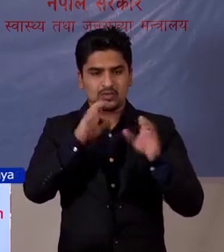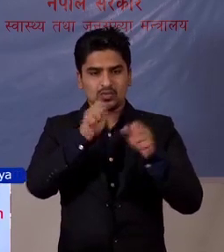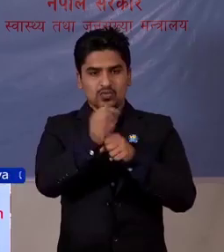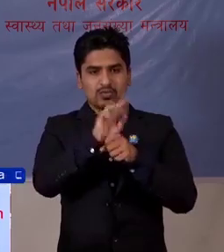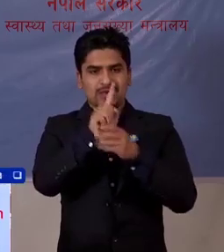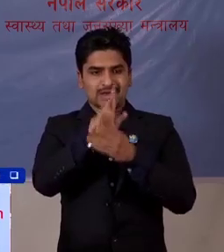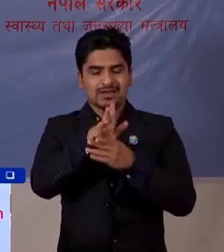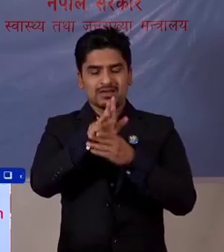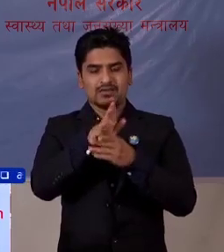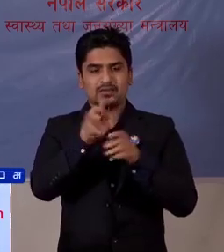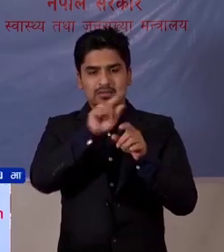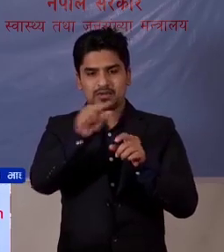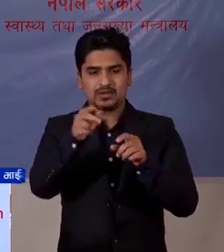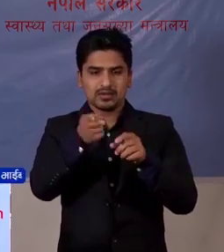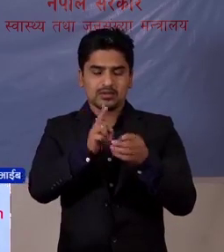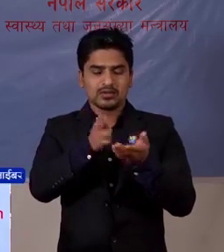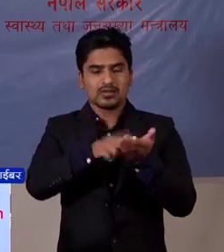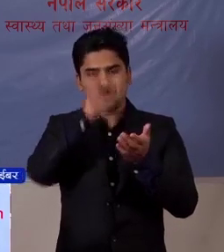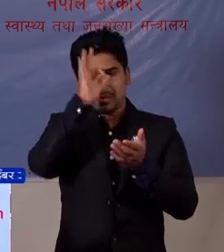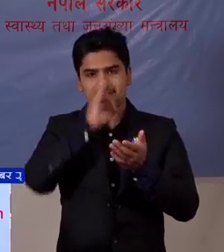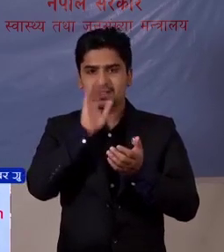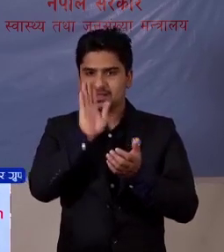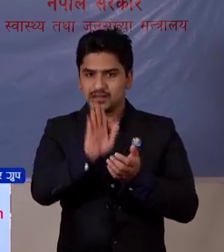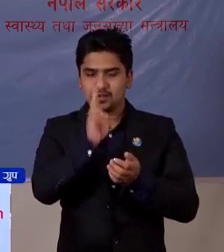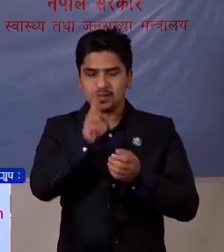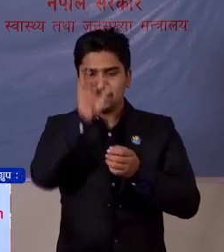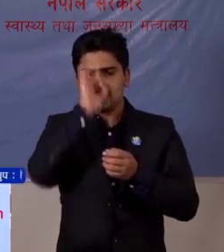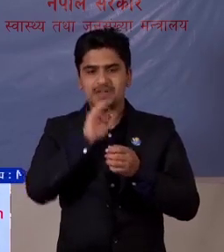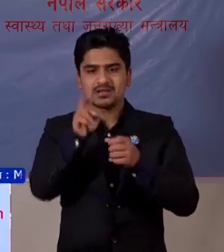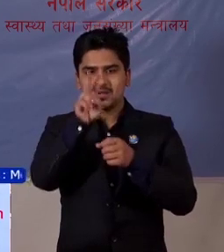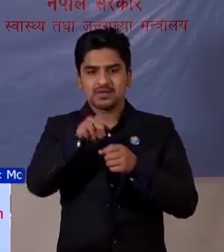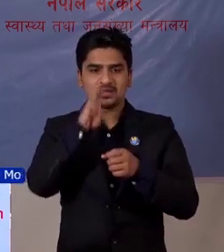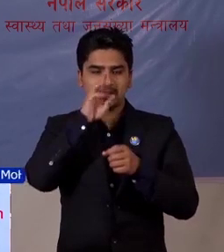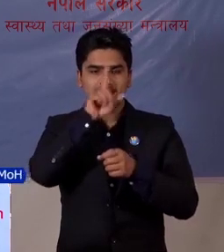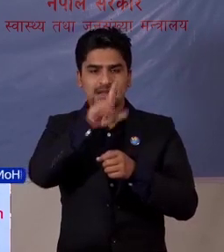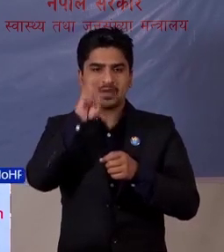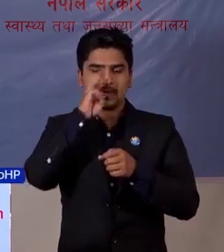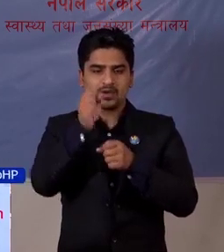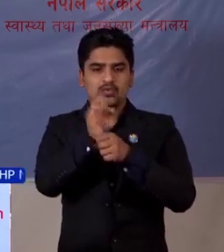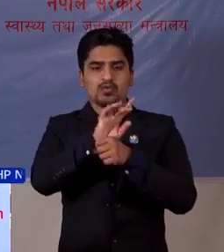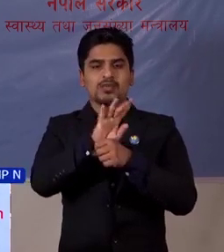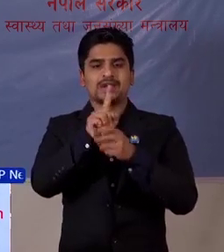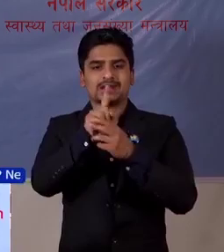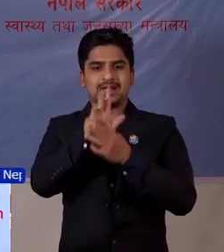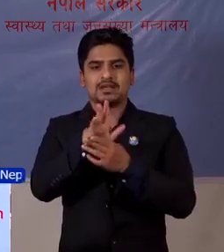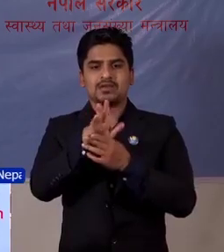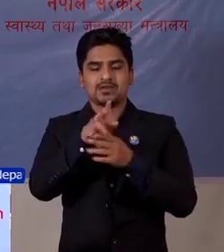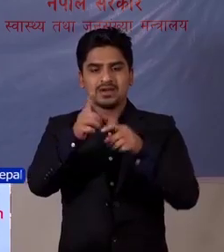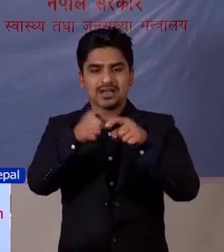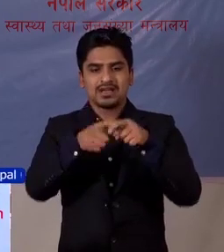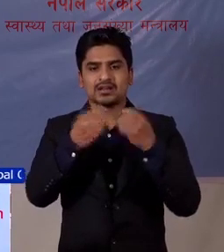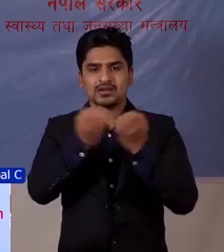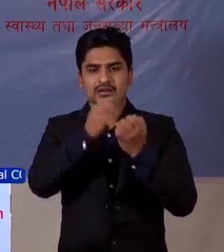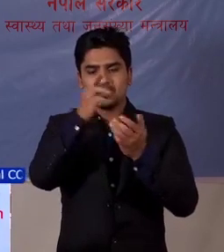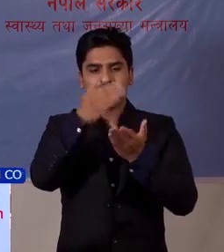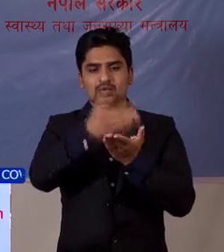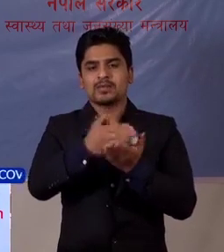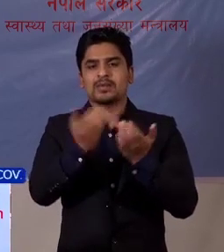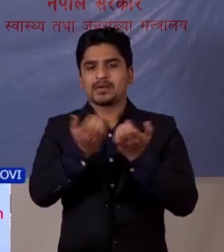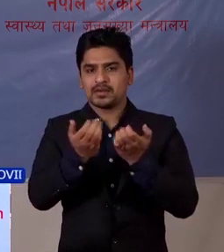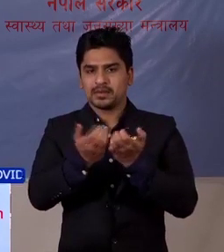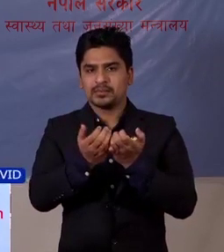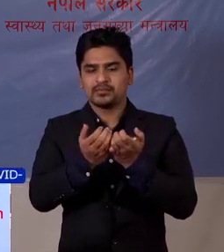सन्दर्भ अझ विशेष छ। यो विशेष सन्दर्भमा नेपालमा कोभिड-19 को नियन्त्रण गर्न रोकथाम